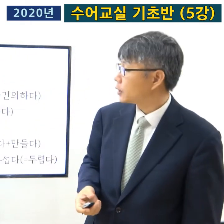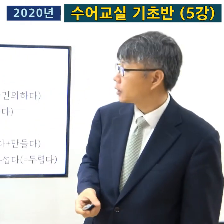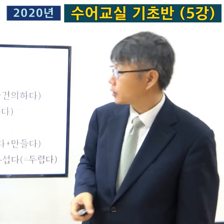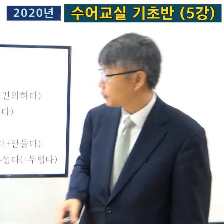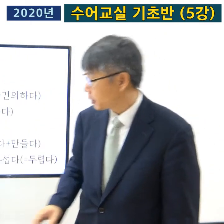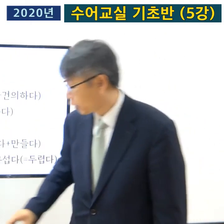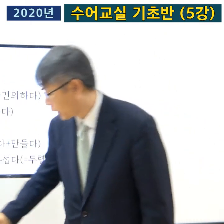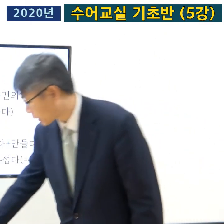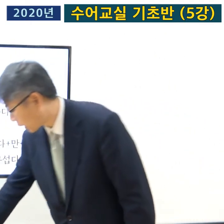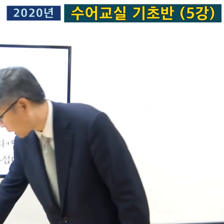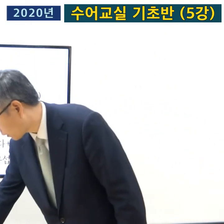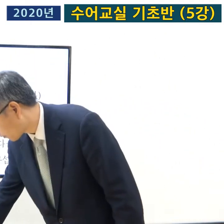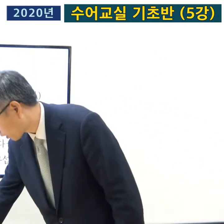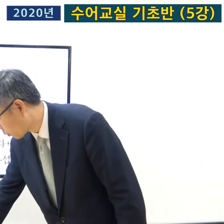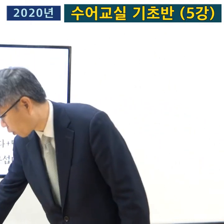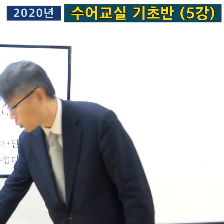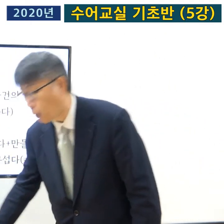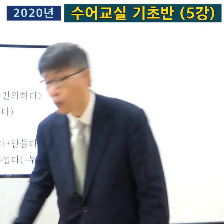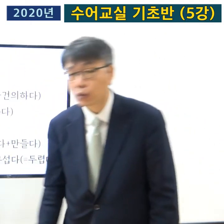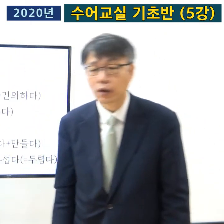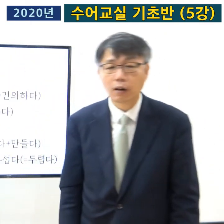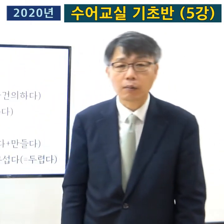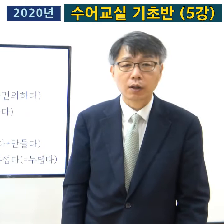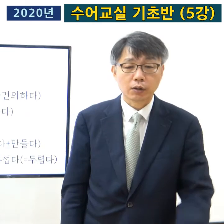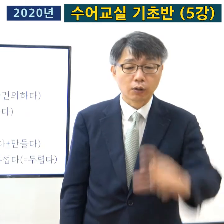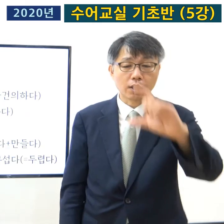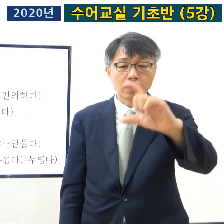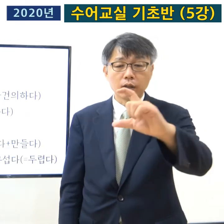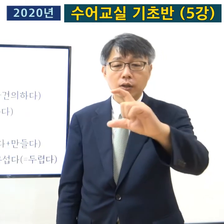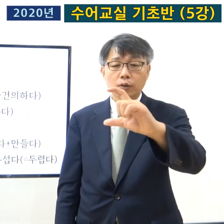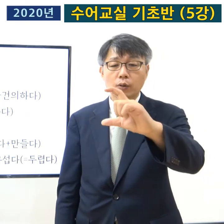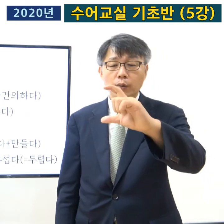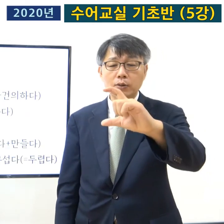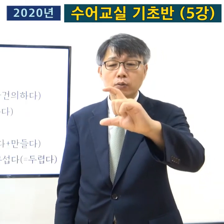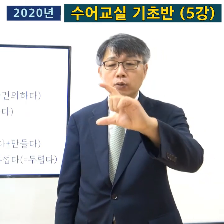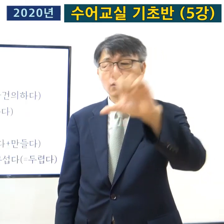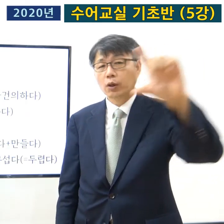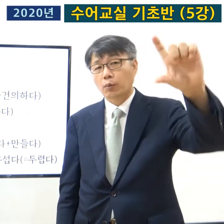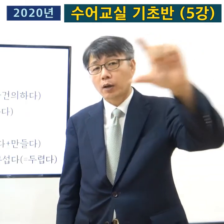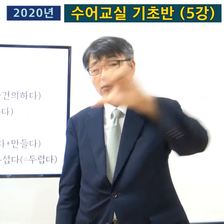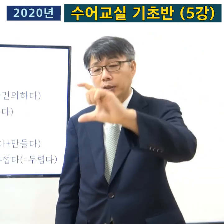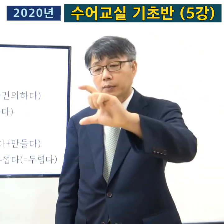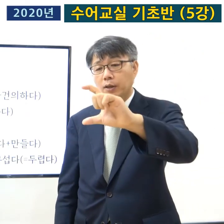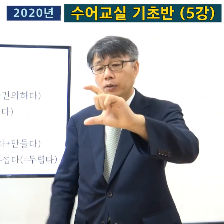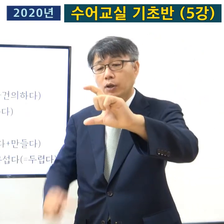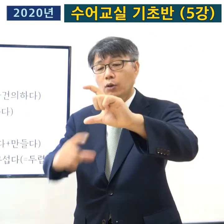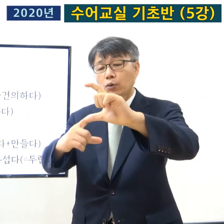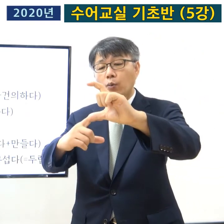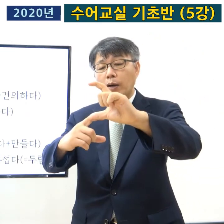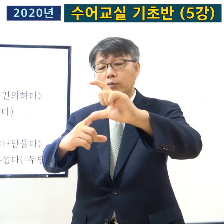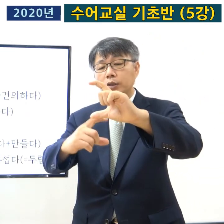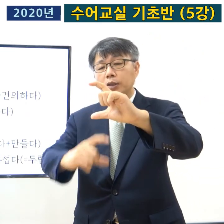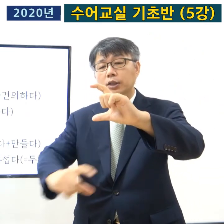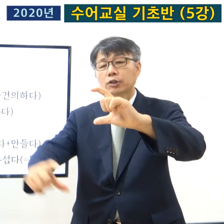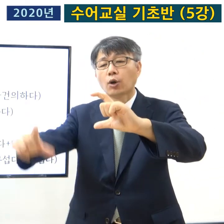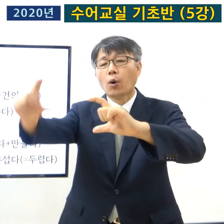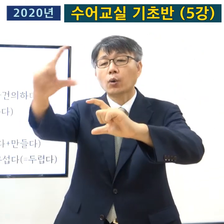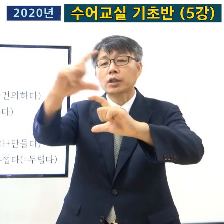그 다음에 더하다. 뭐 여기 왼손으로 이렇게 요만큼이 있으면 요만큼을 더 올리는